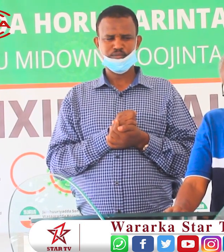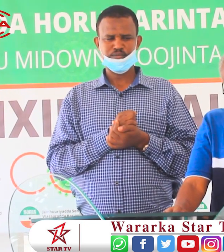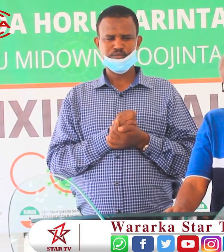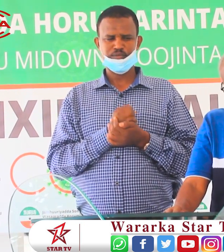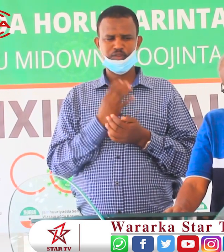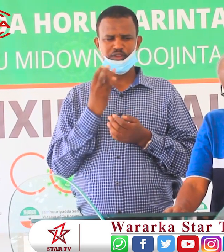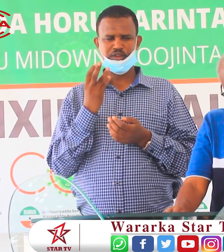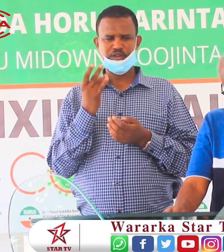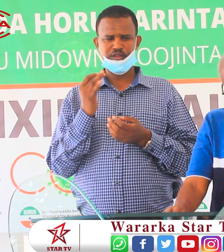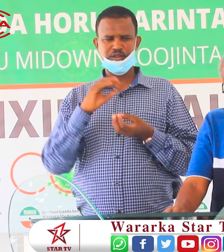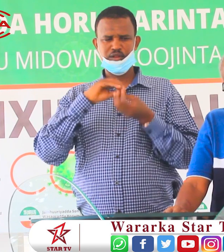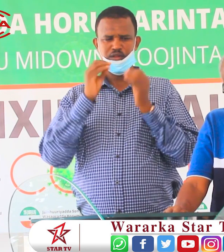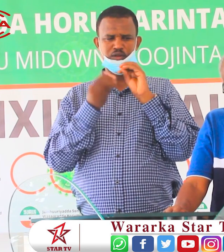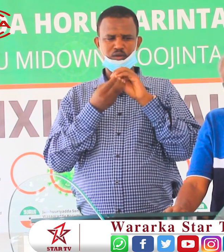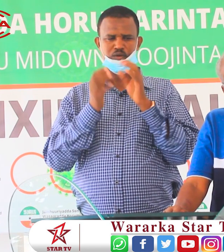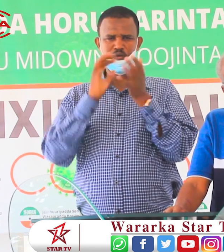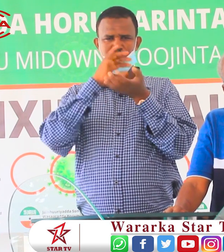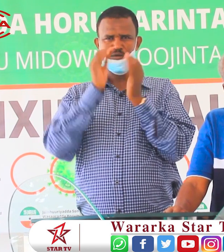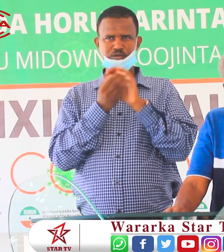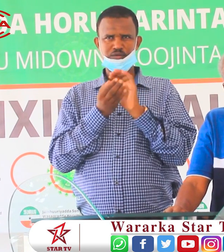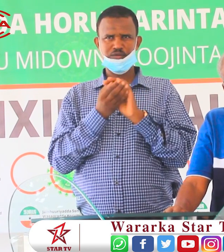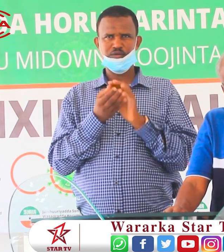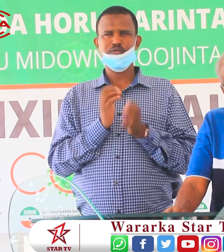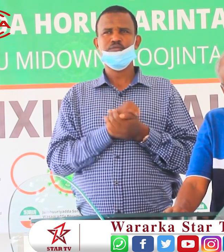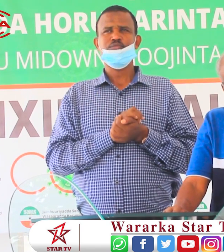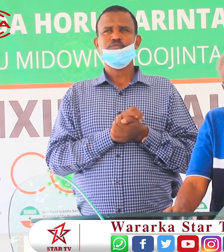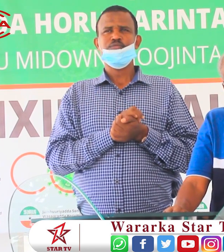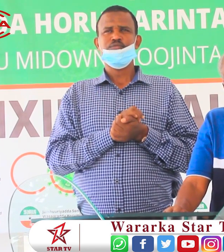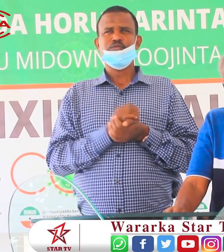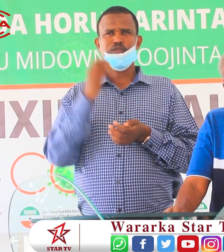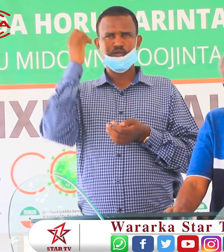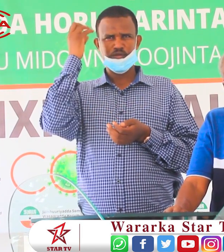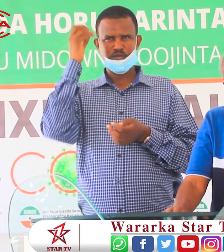tiradii guud ee cudurka laga bilaabay laga baaray